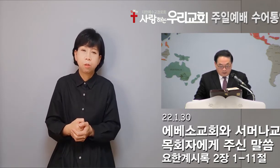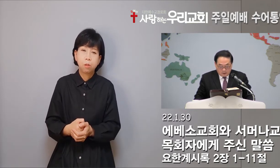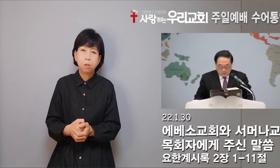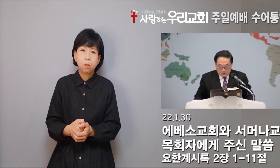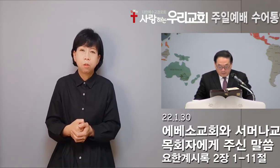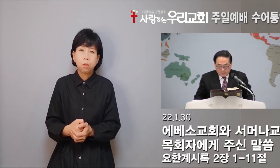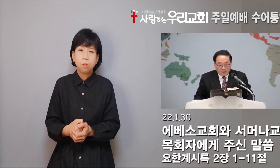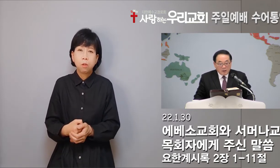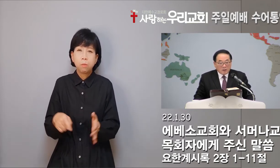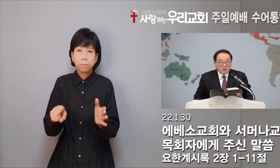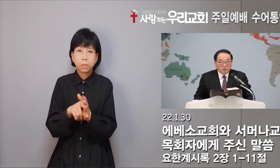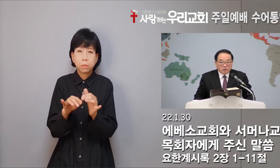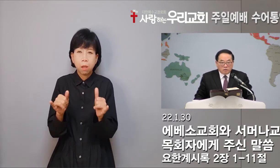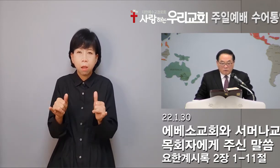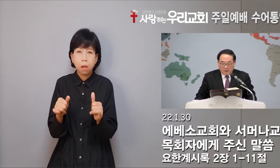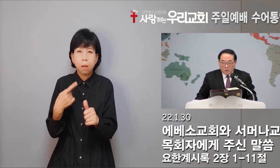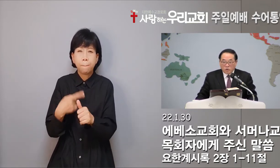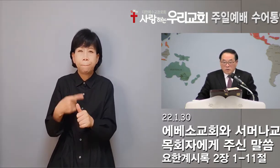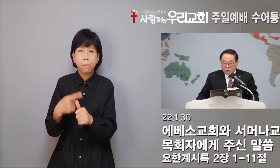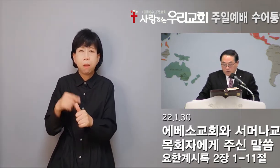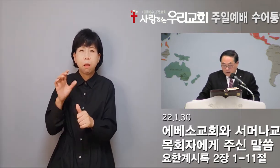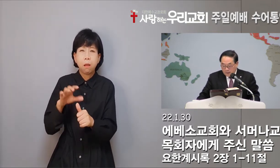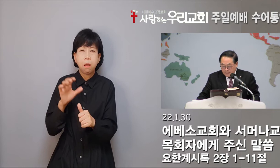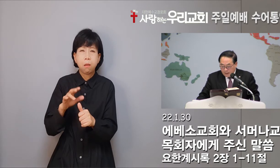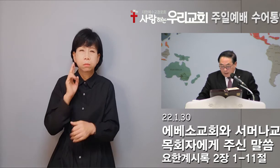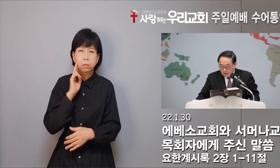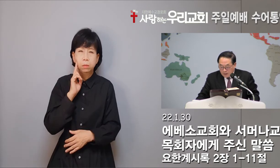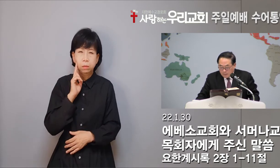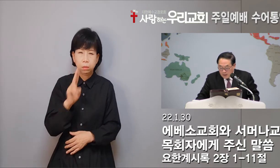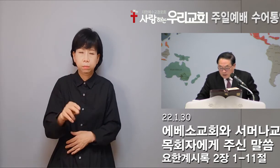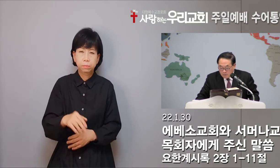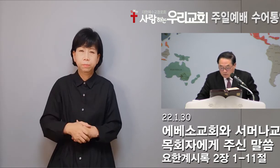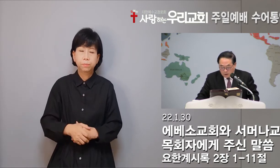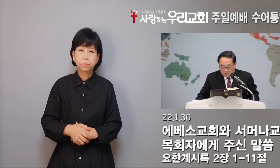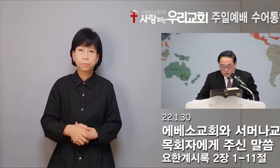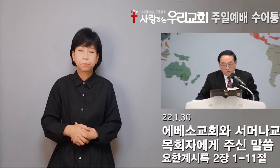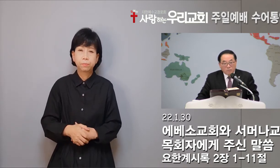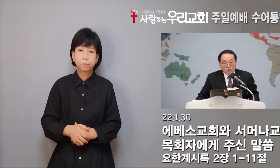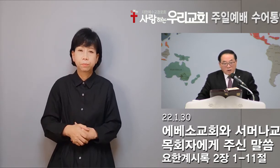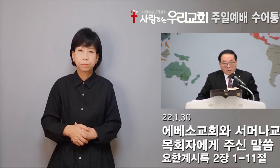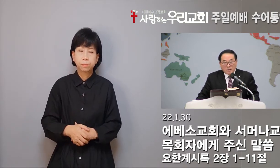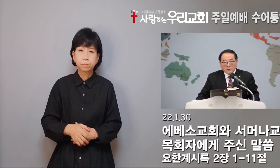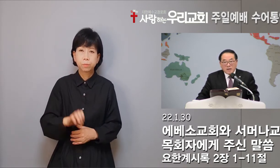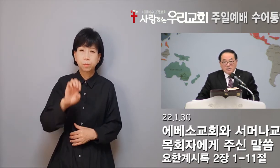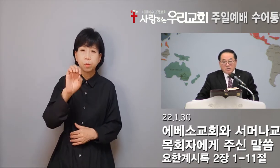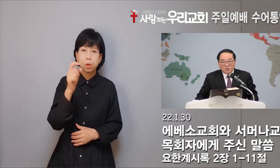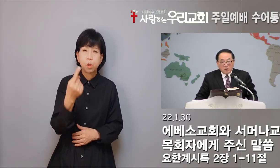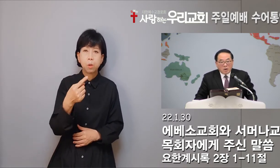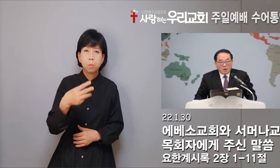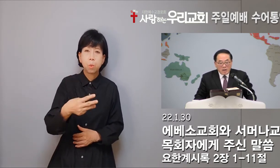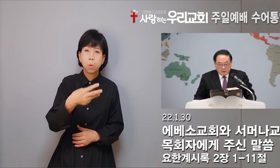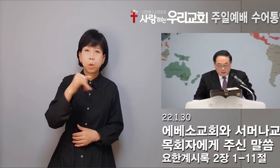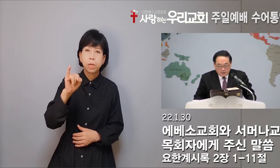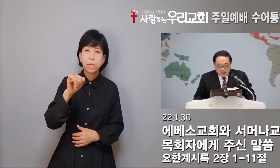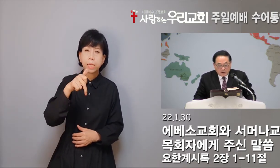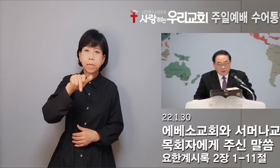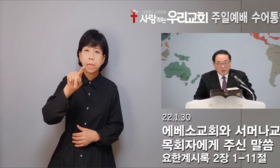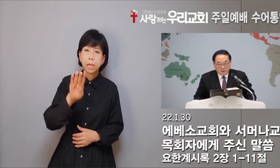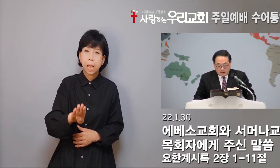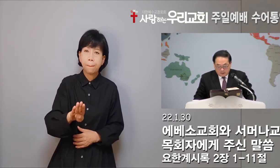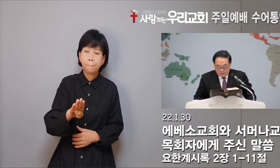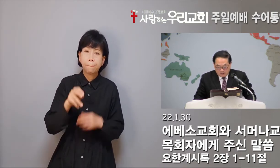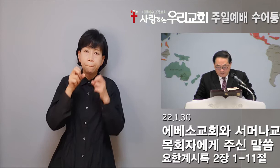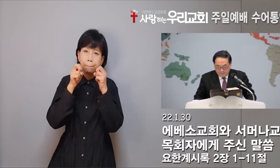불가피한 것이었습니다. 그 중에 주 155년에 86세 교부 폴리캅이 산채로 화형당하는